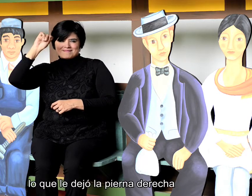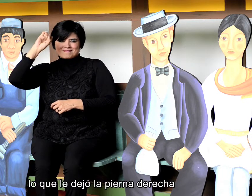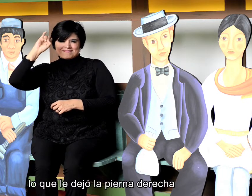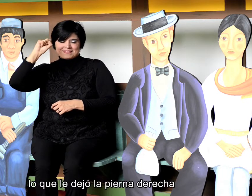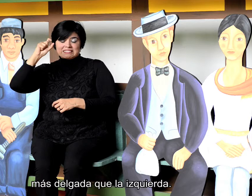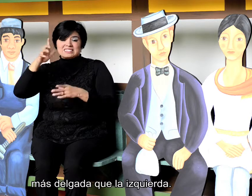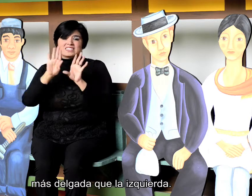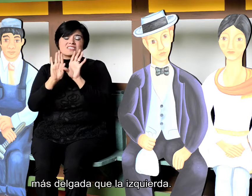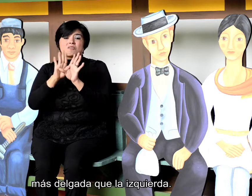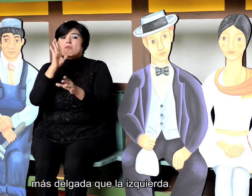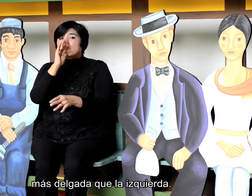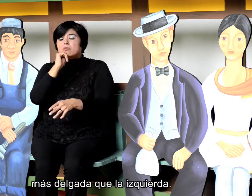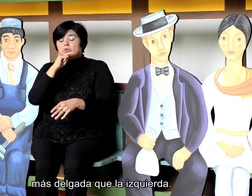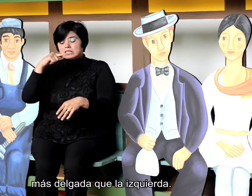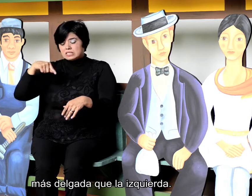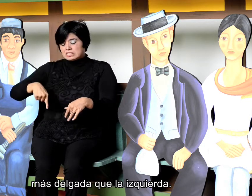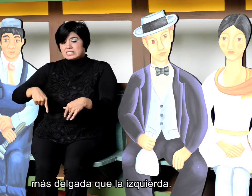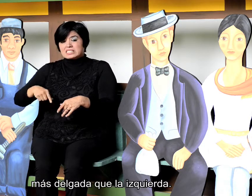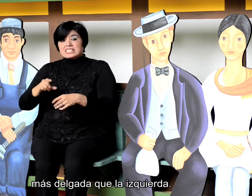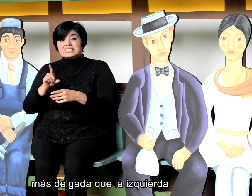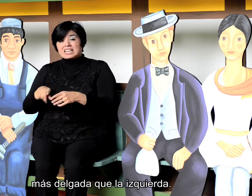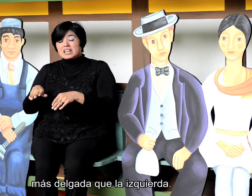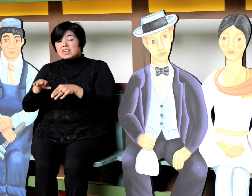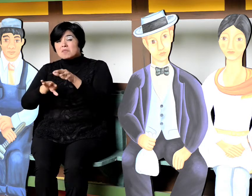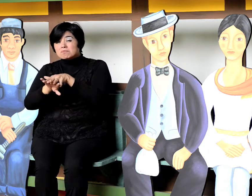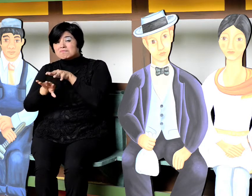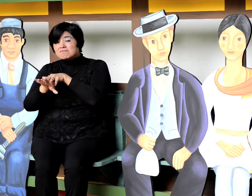derecha más delgada que la izquierda.